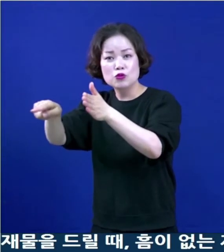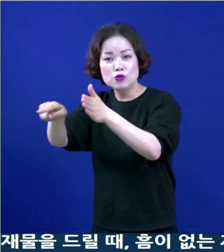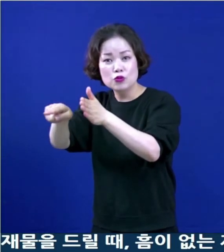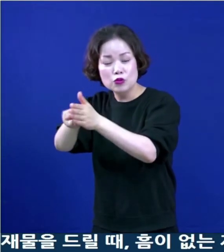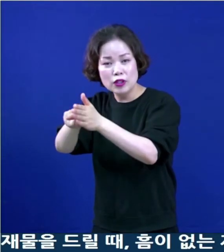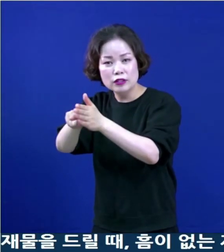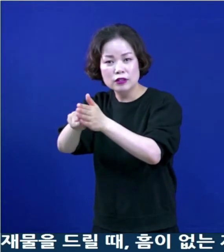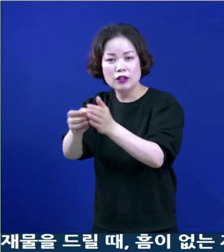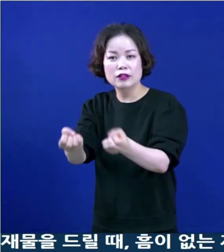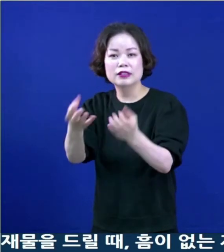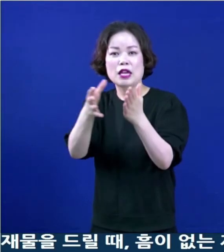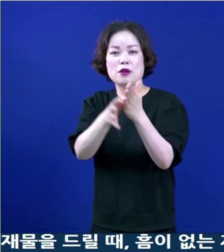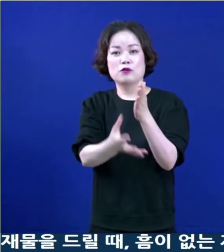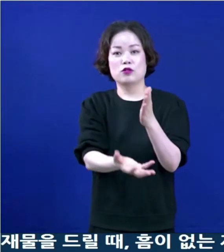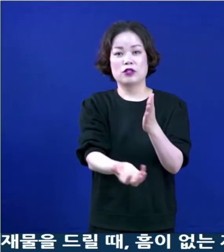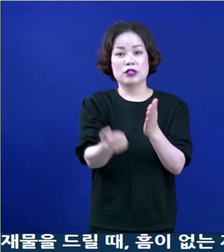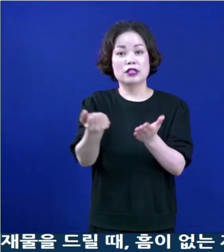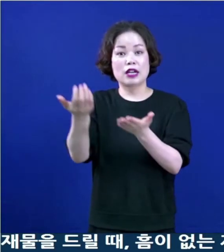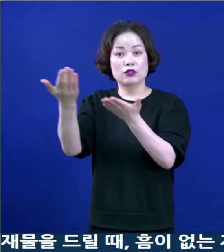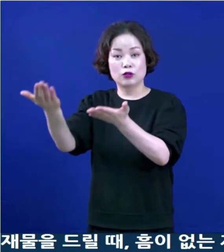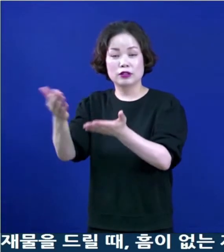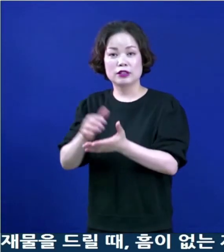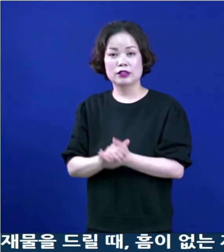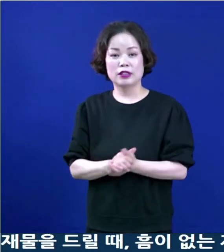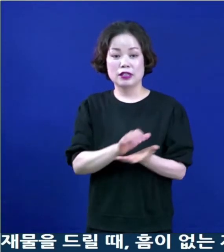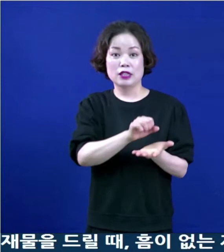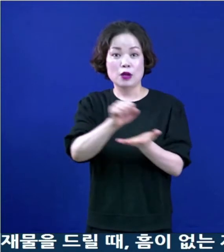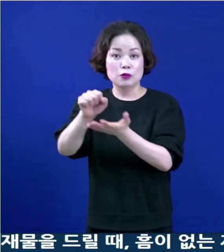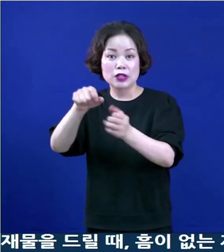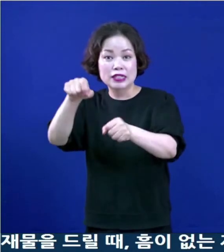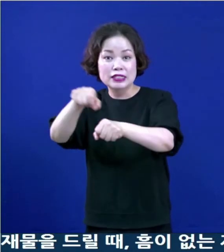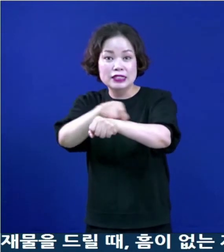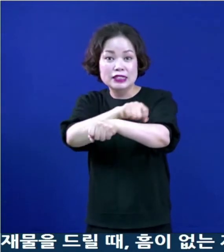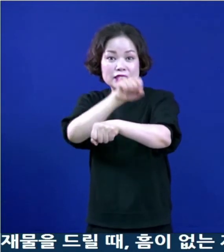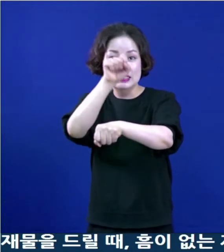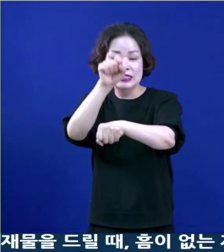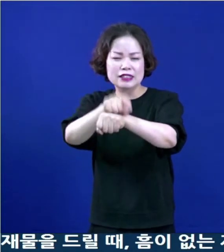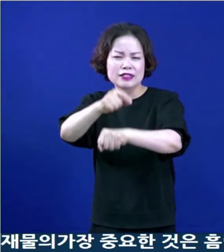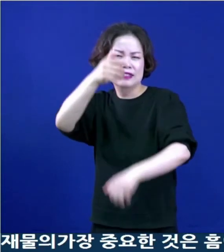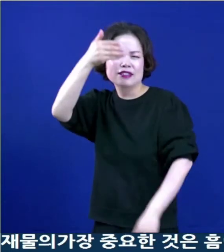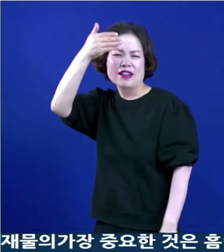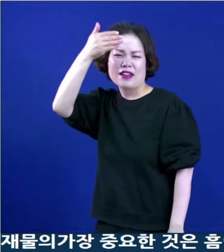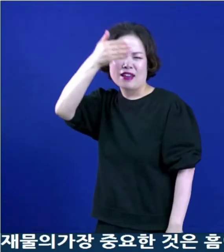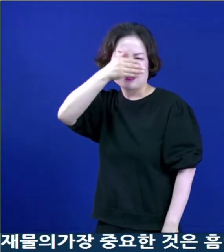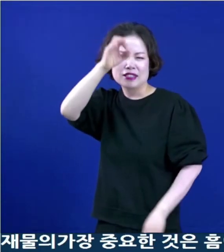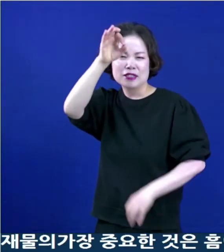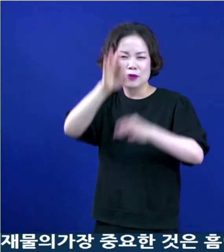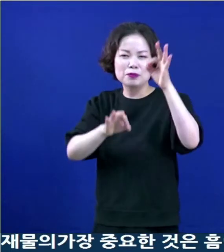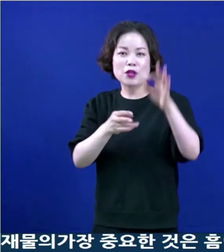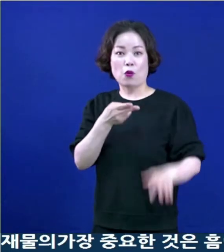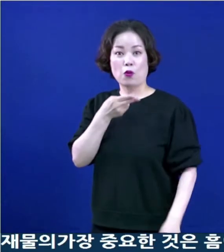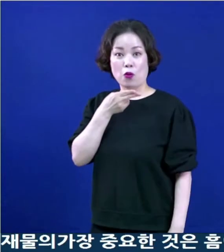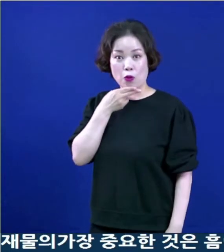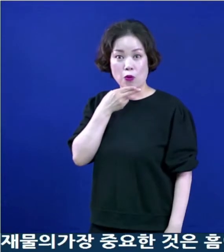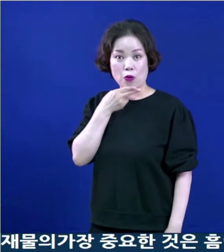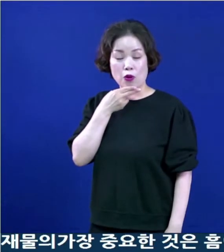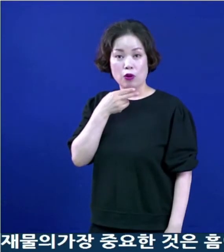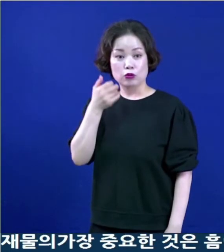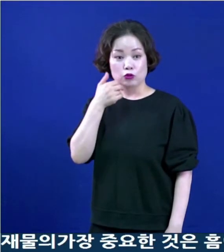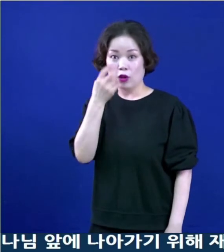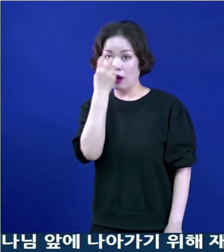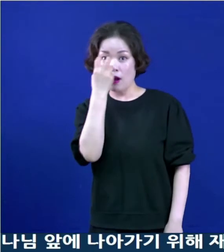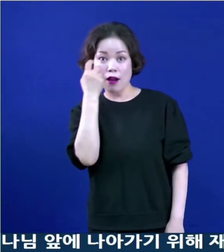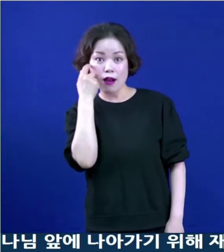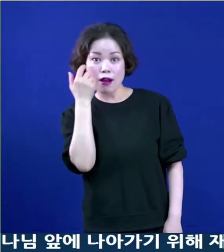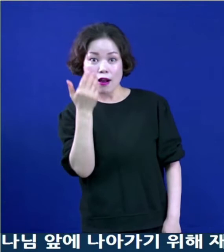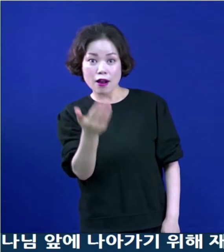갑니다. 하나님 앞에 가지고 나가는 제물의 특징은 깨끗하고 흠이 없어야 됩니다. 이것을 누가 검사합니까?